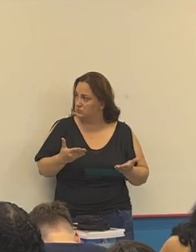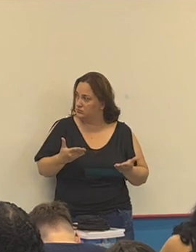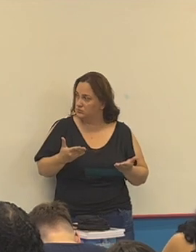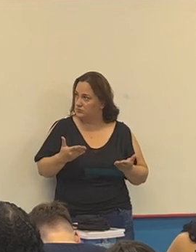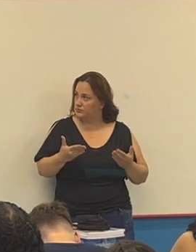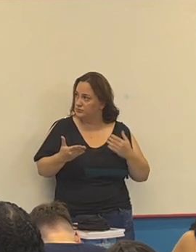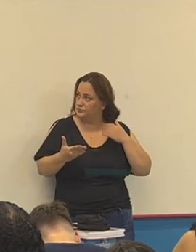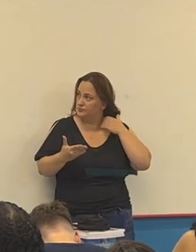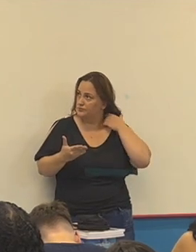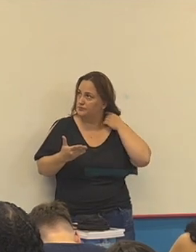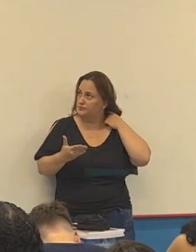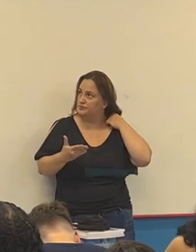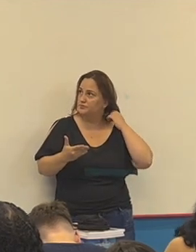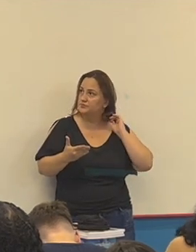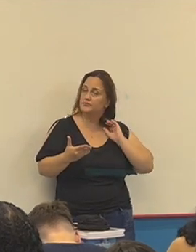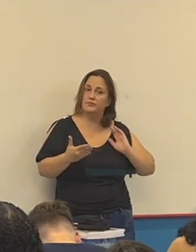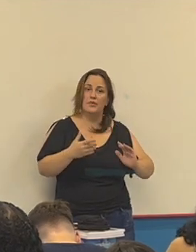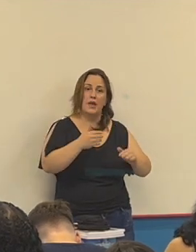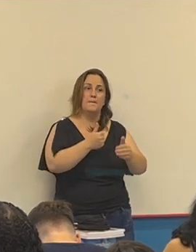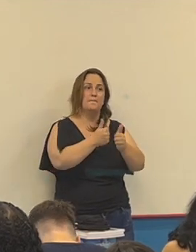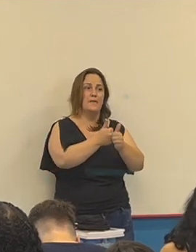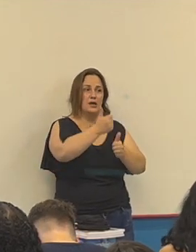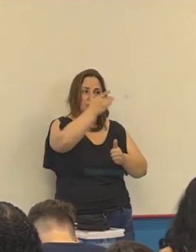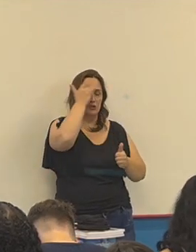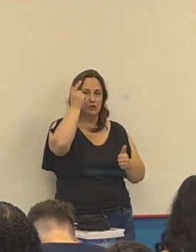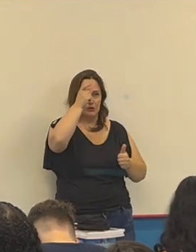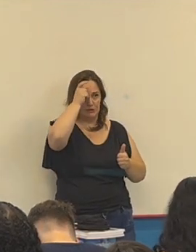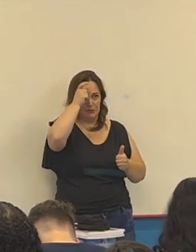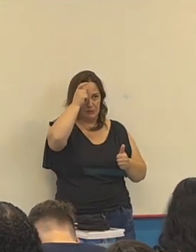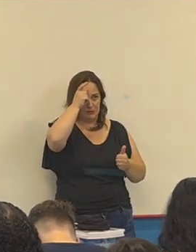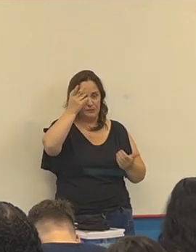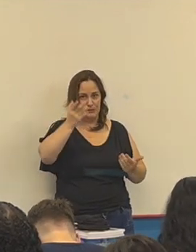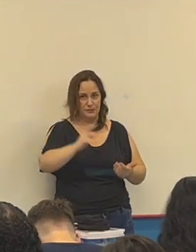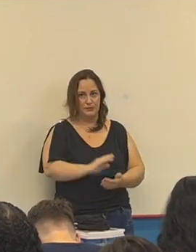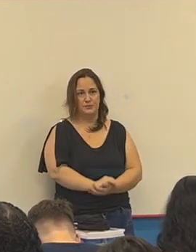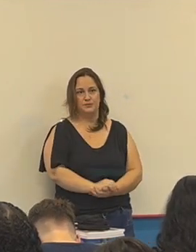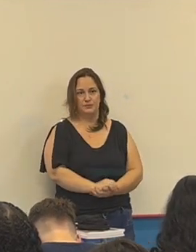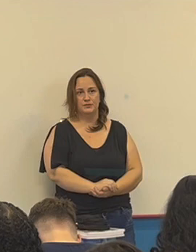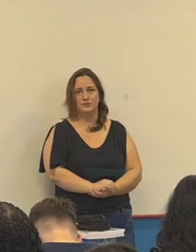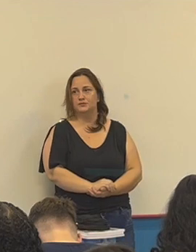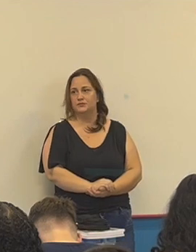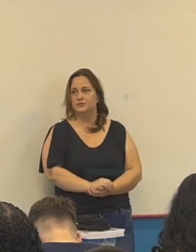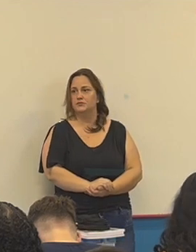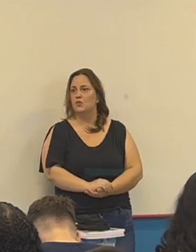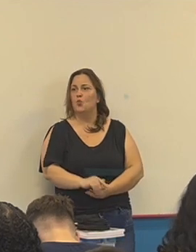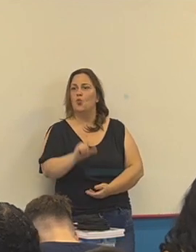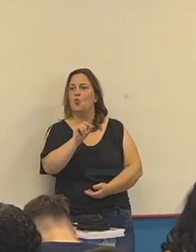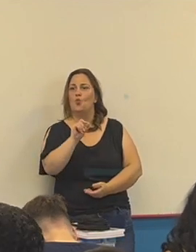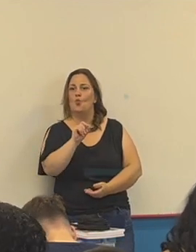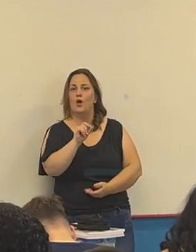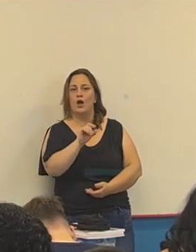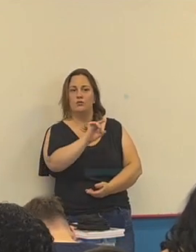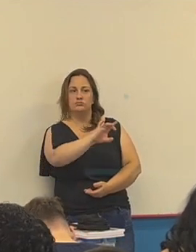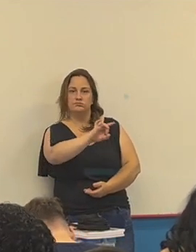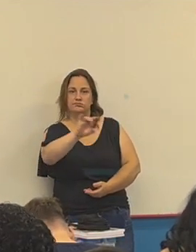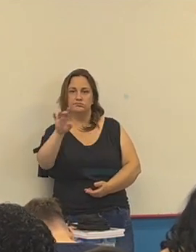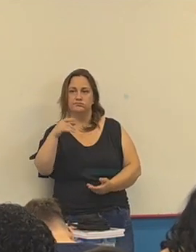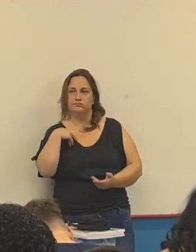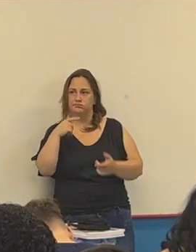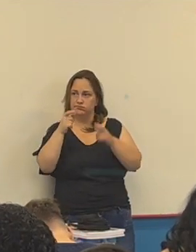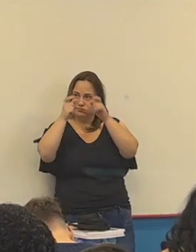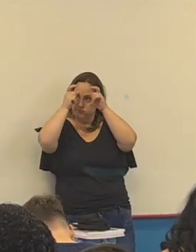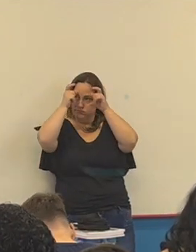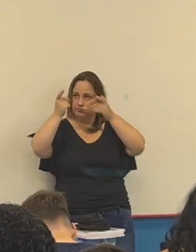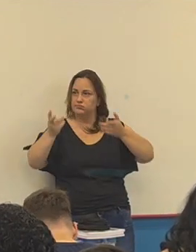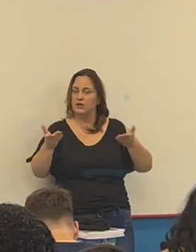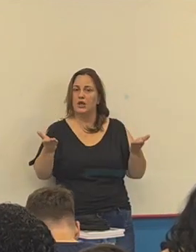essas pessoas aqui, perto desses demônios, né? Então, como eu tinha falado, né, isso incitar, assim, quais são os demônios que hoje em dia a